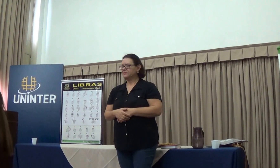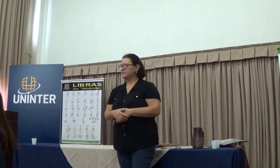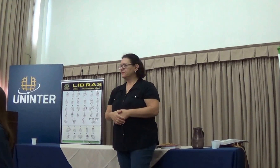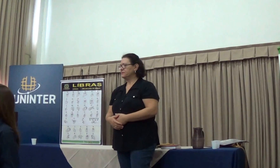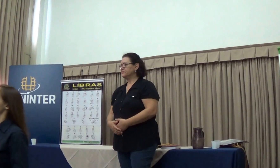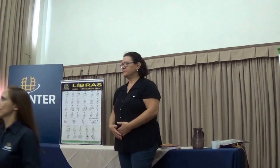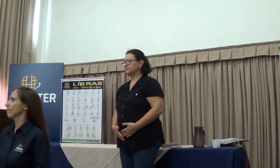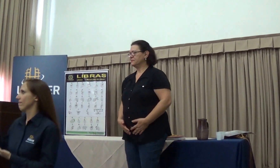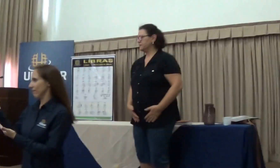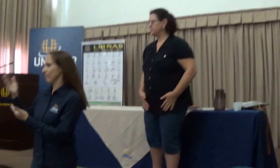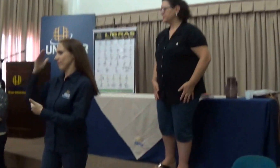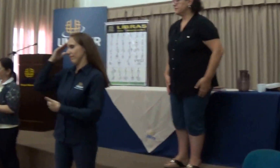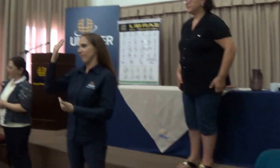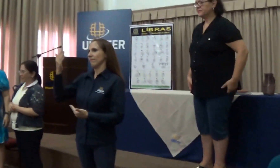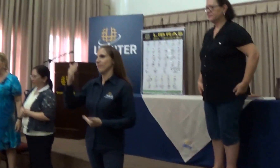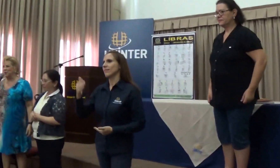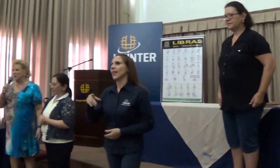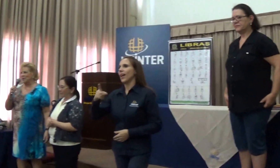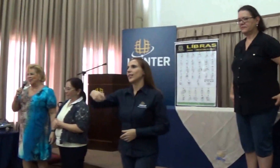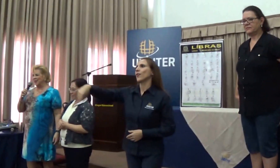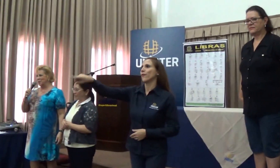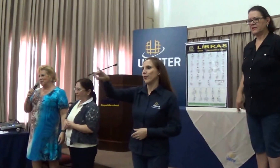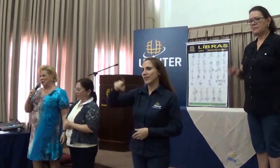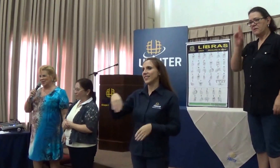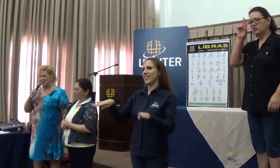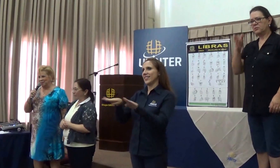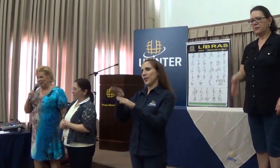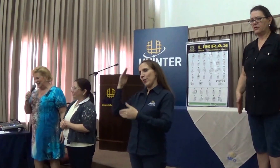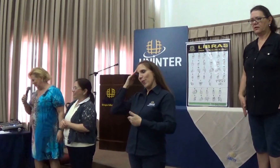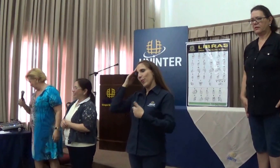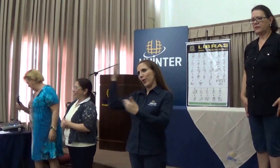obrigado pela presença de todos até o próximo